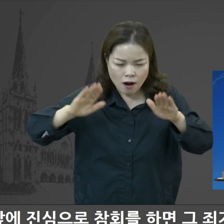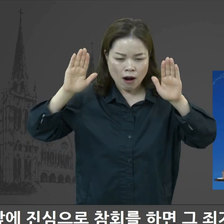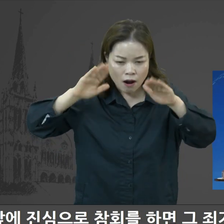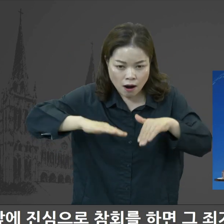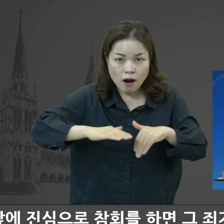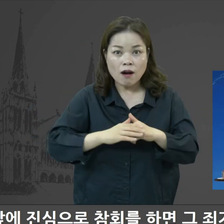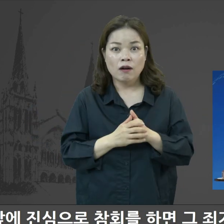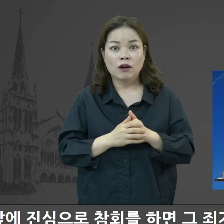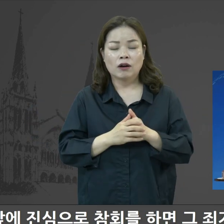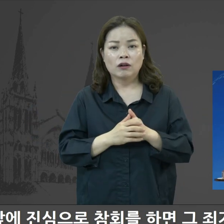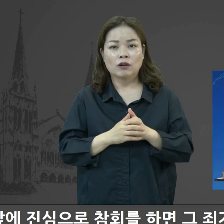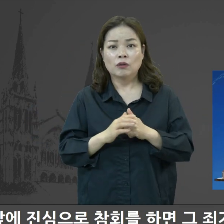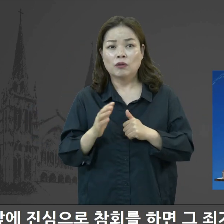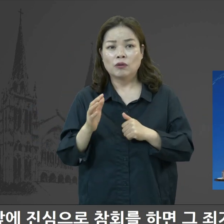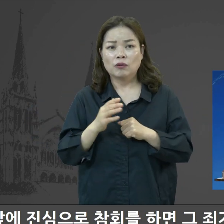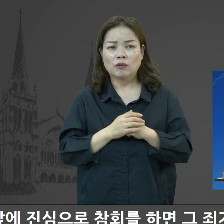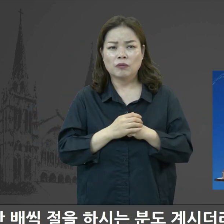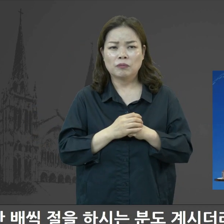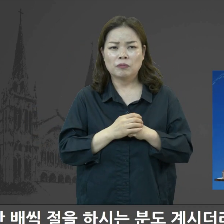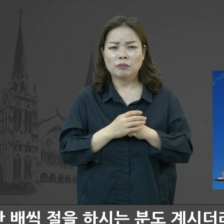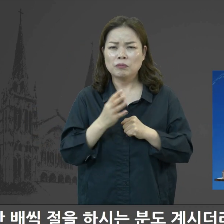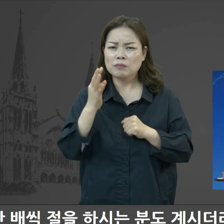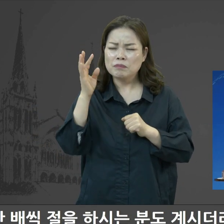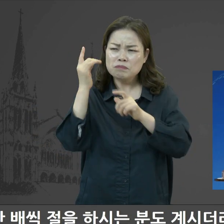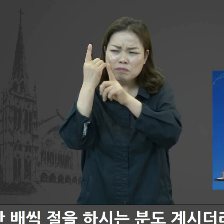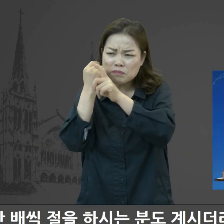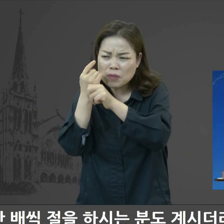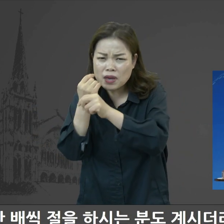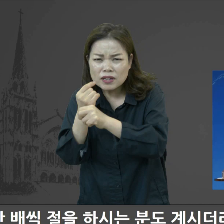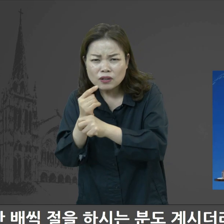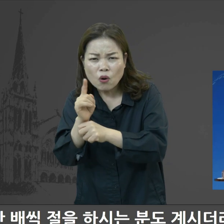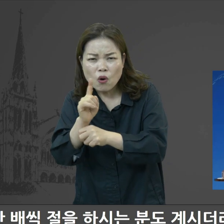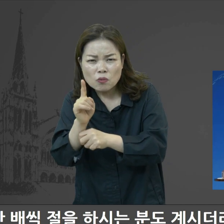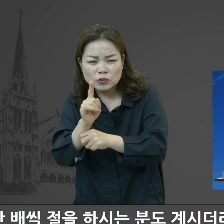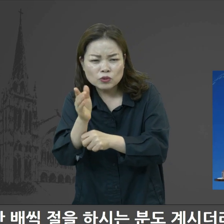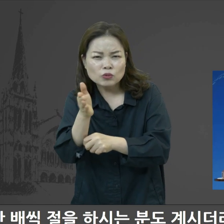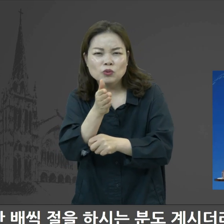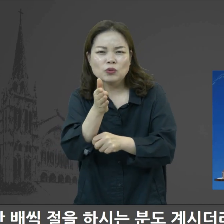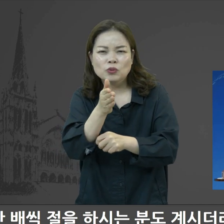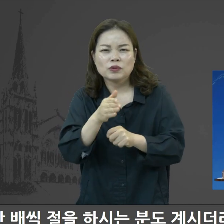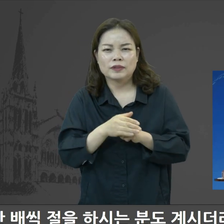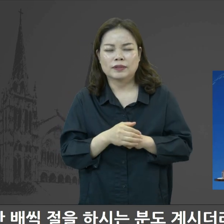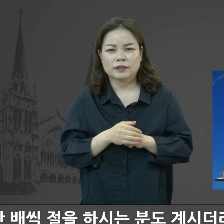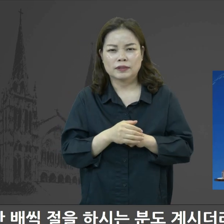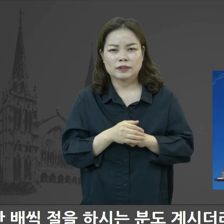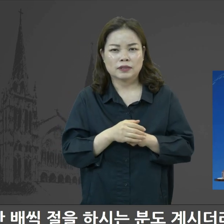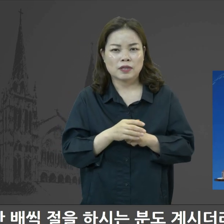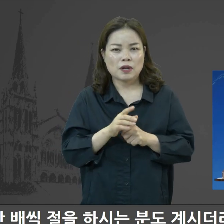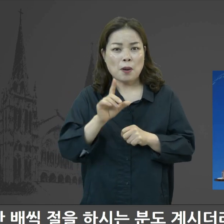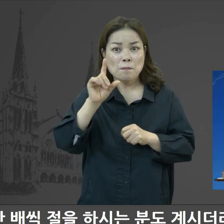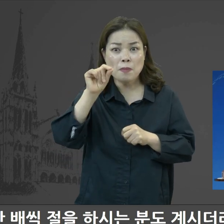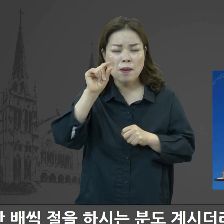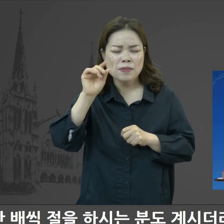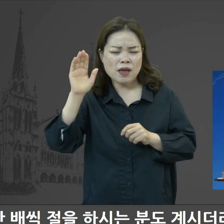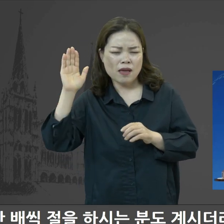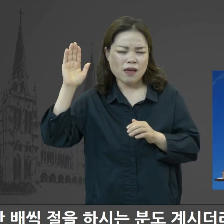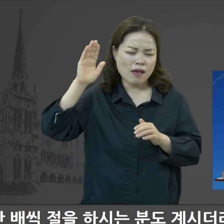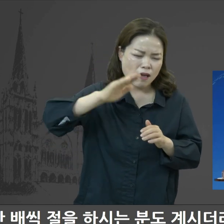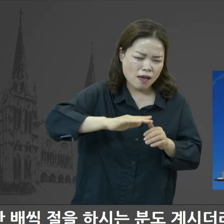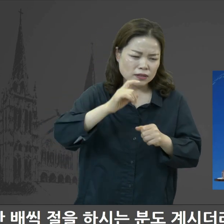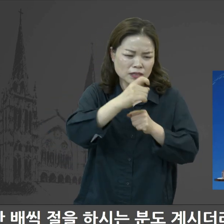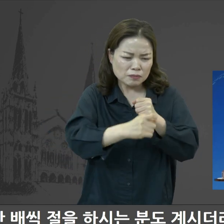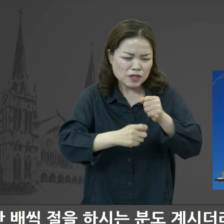그런데 도대체 매일매일 얼마 동안 그분은 만 배씩 몇십 년을